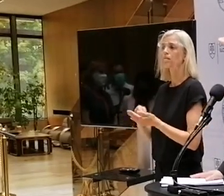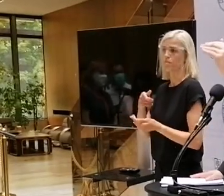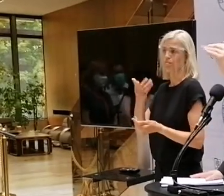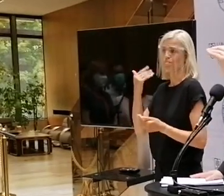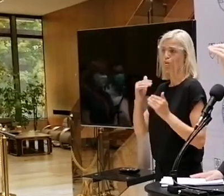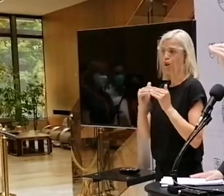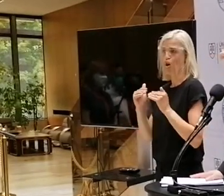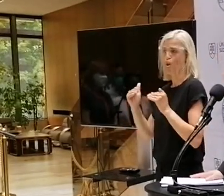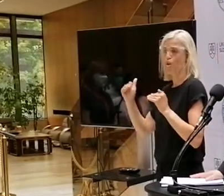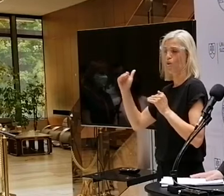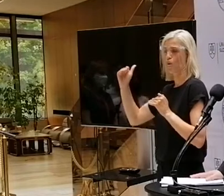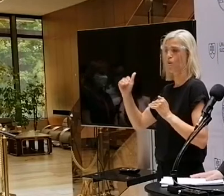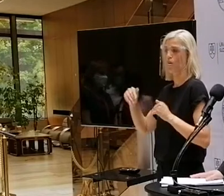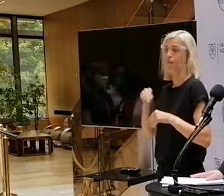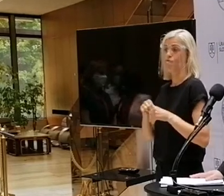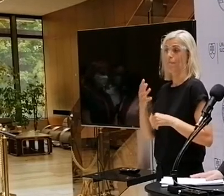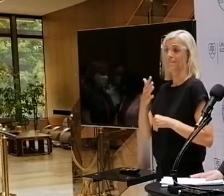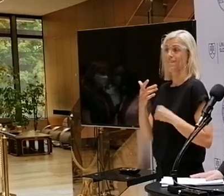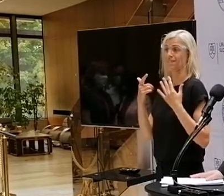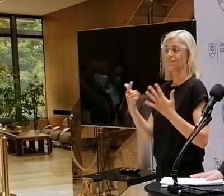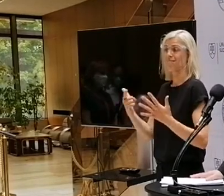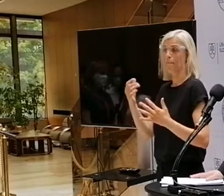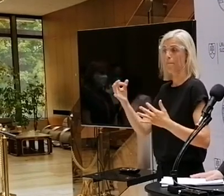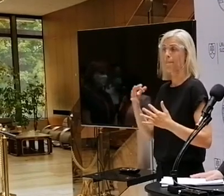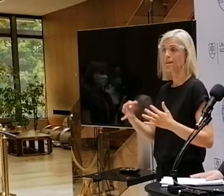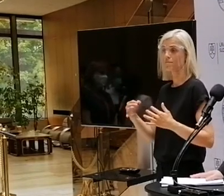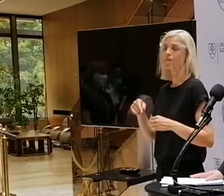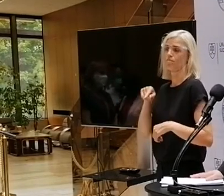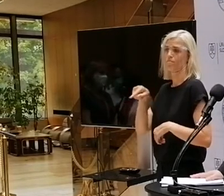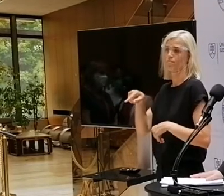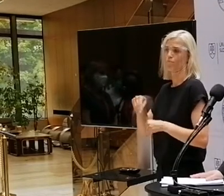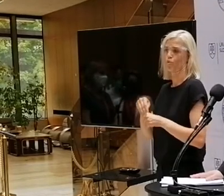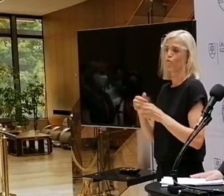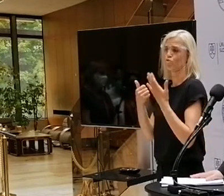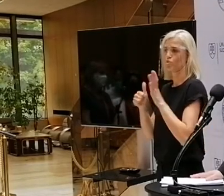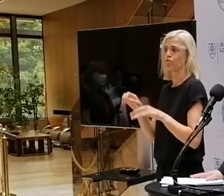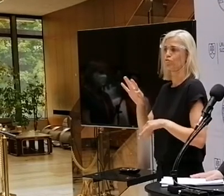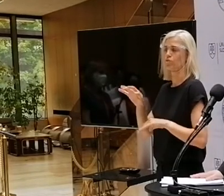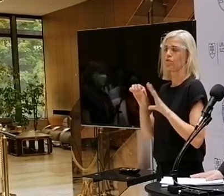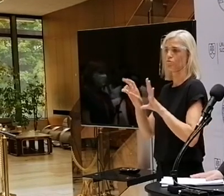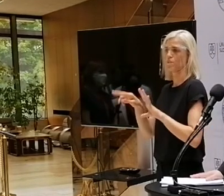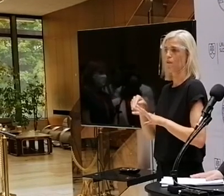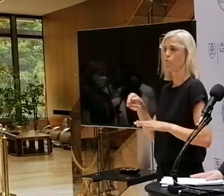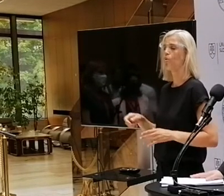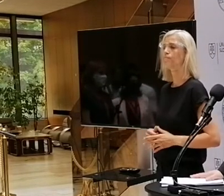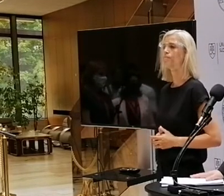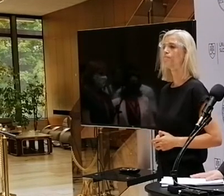a 57% z toho je práve tá spomínaná suma 646 eur.